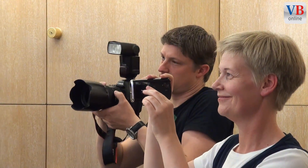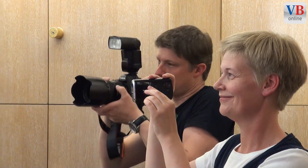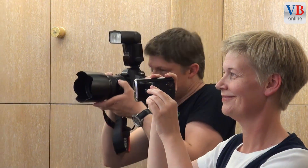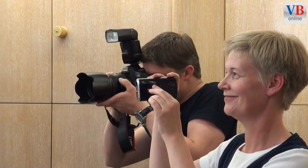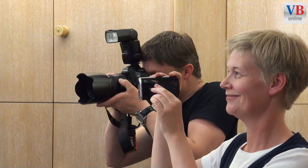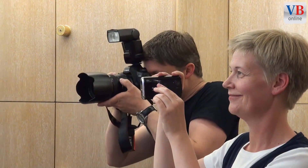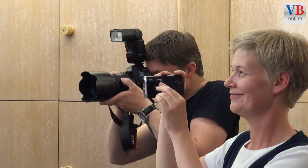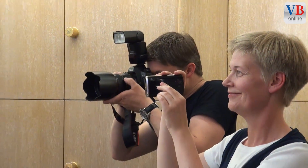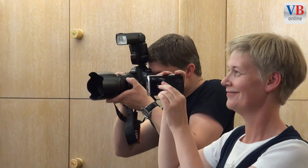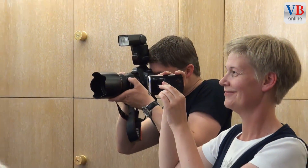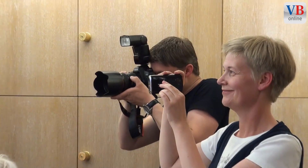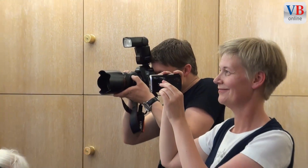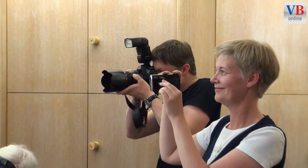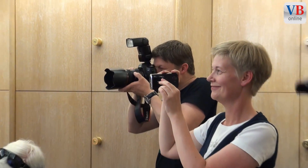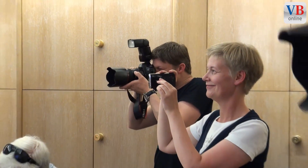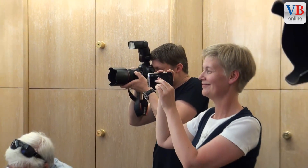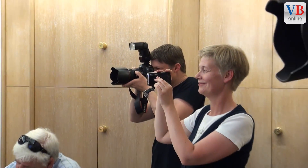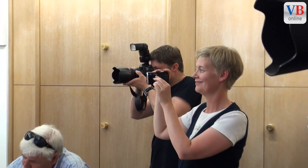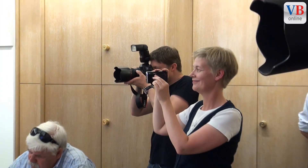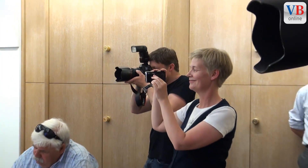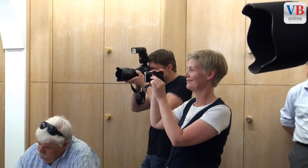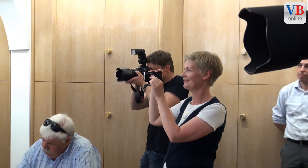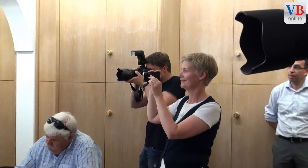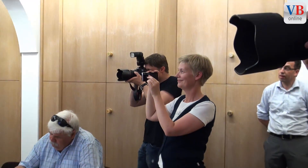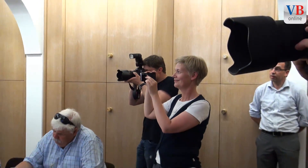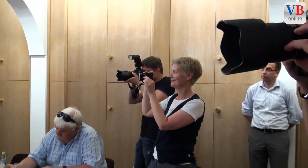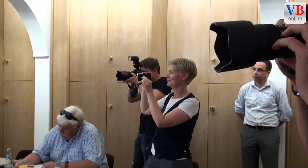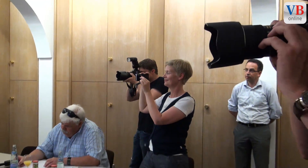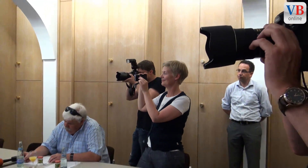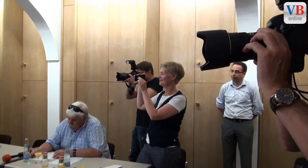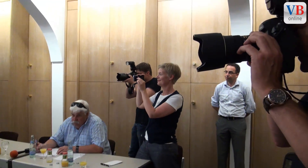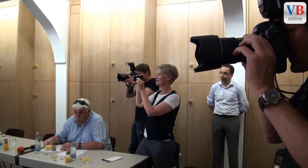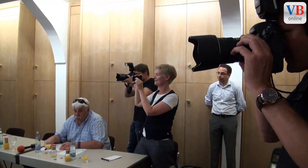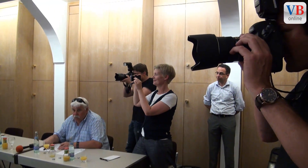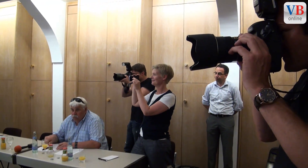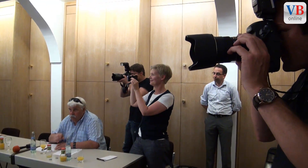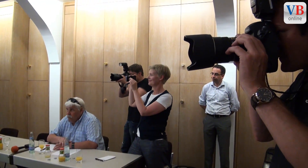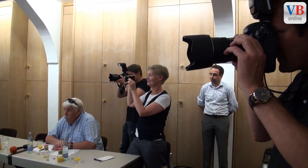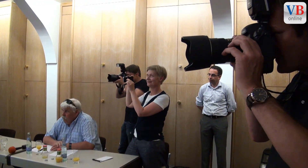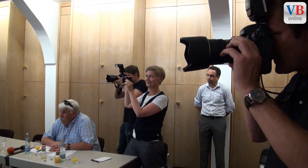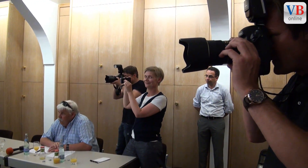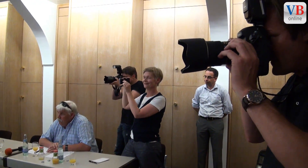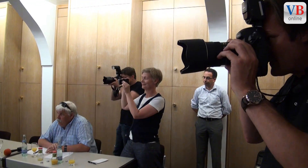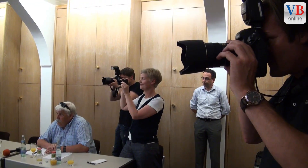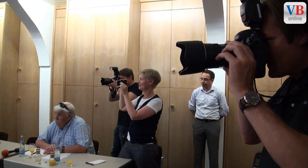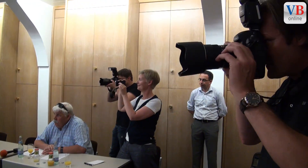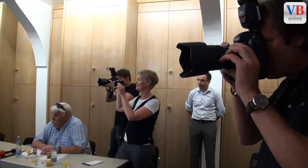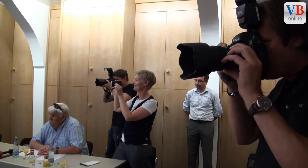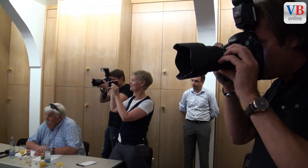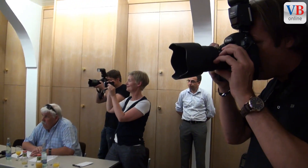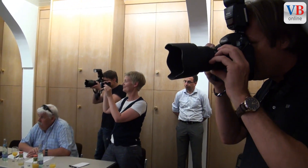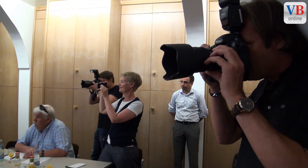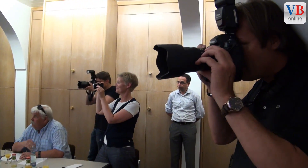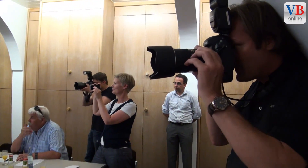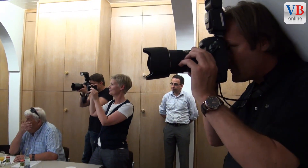können. Information ist ja für jeden wichtig. Sie haben auf der Pressekonferenz gerade gesagt, dass Information gleich Wissen ist und Wissen